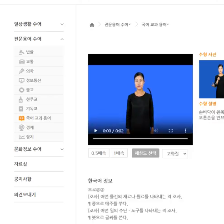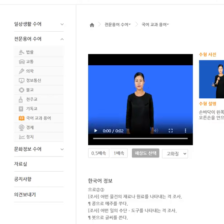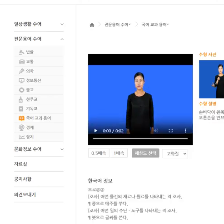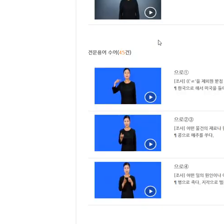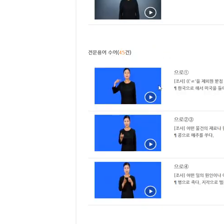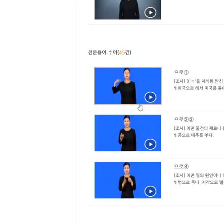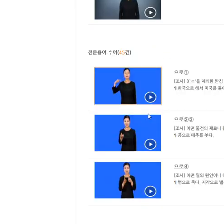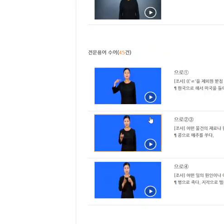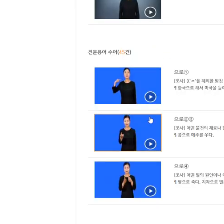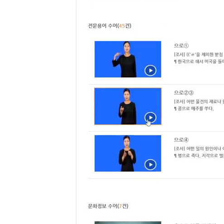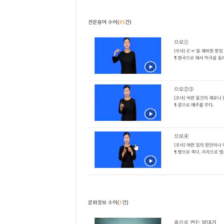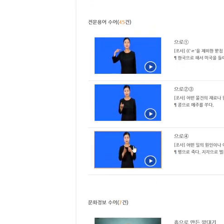도구격이죠.